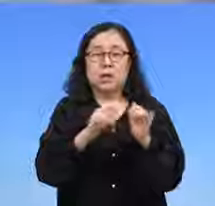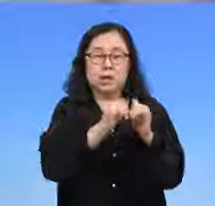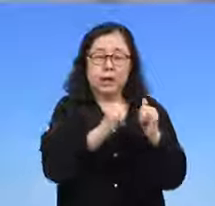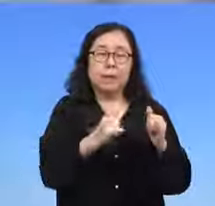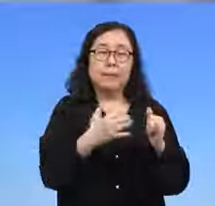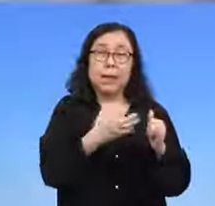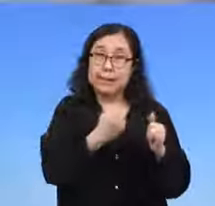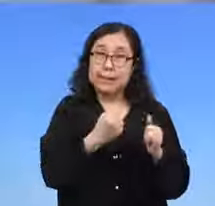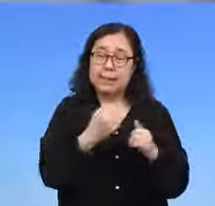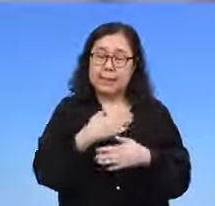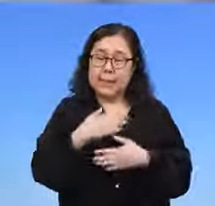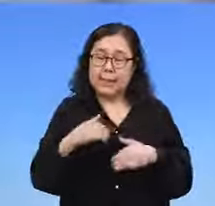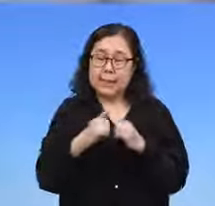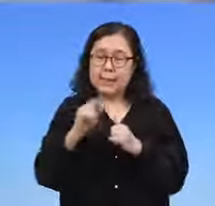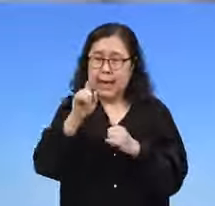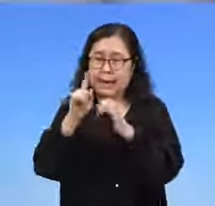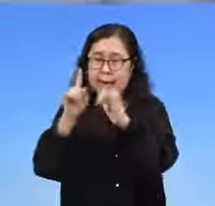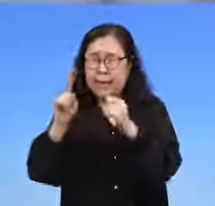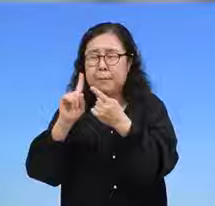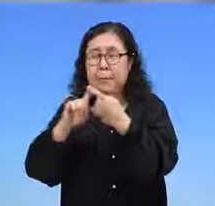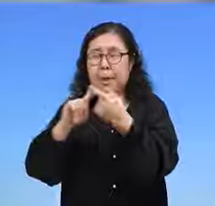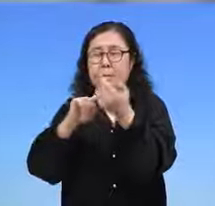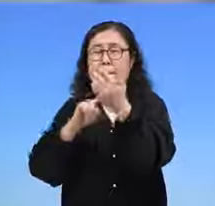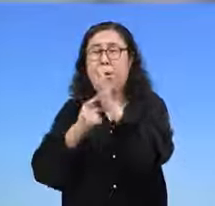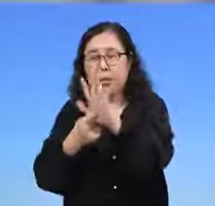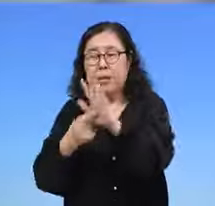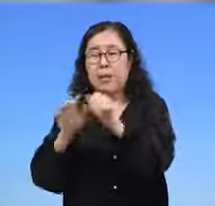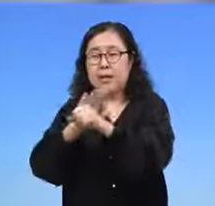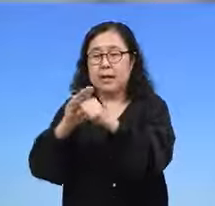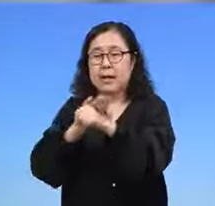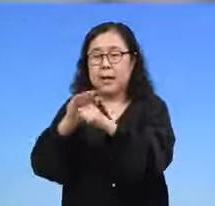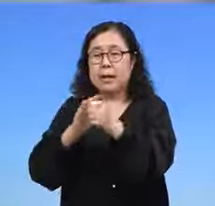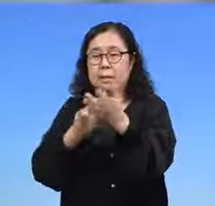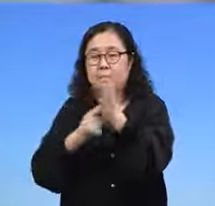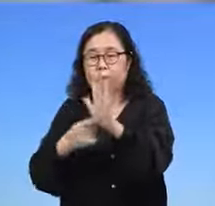생각하거든요. 그걸 감동이 되는 겁니다.